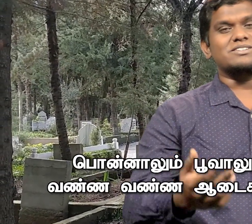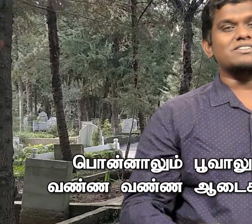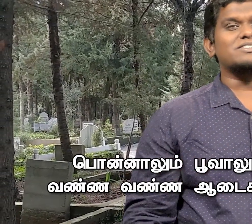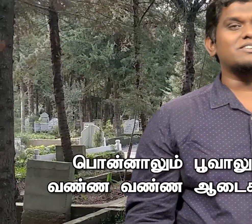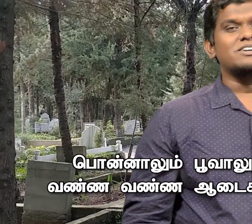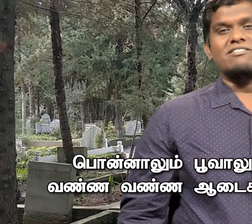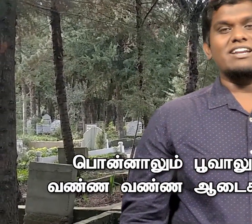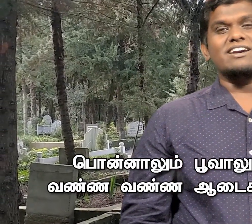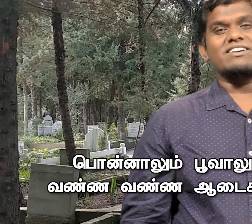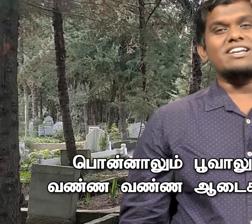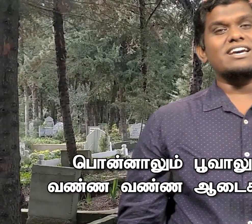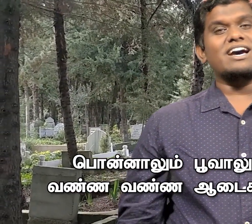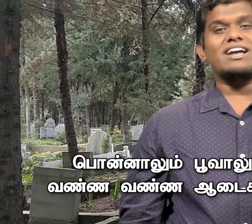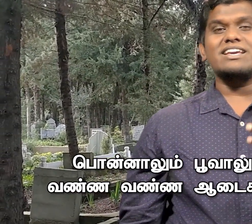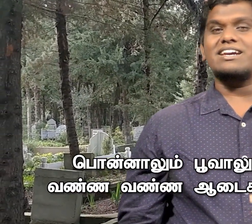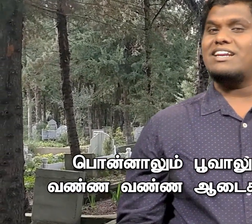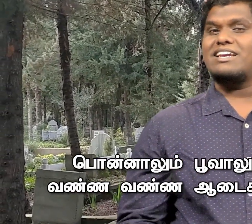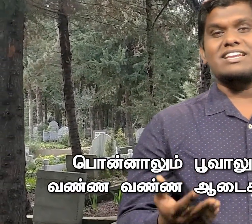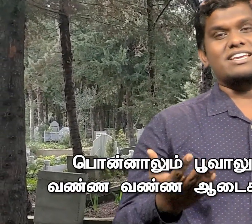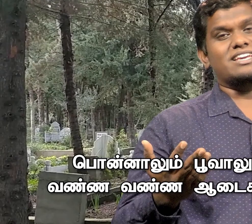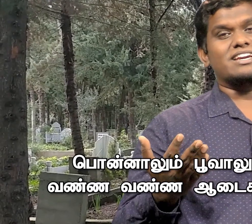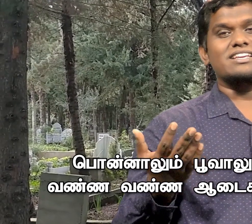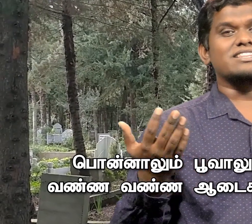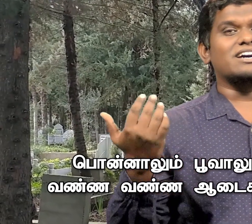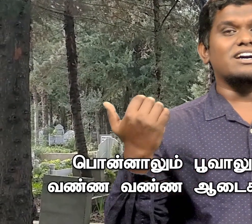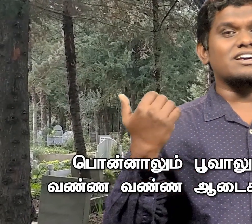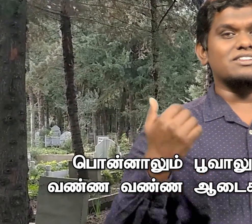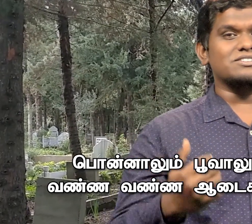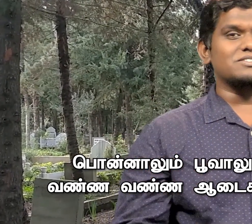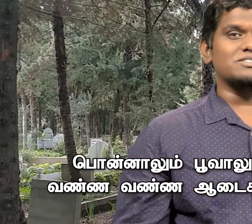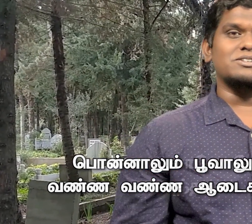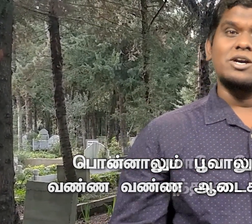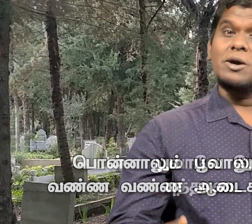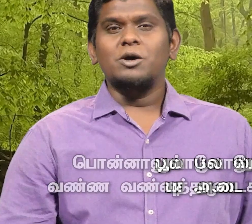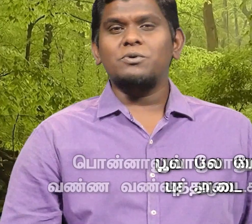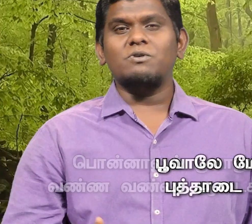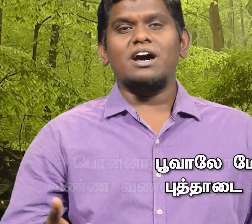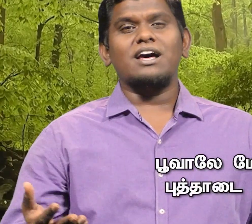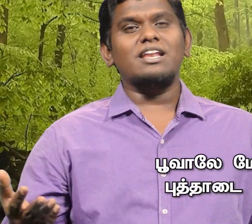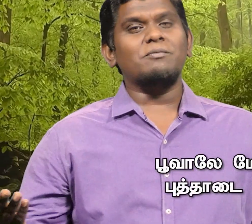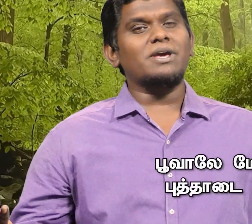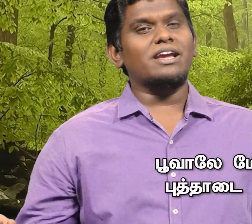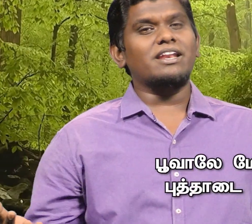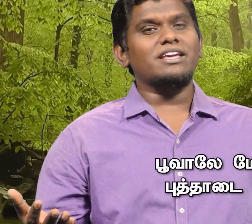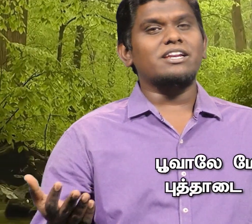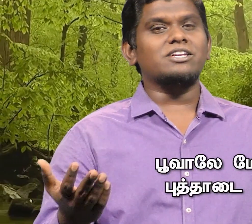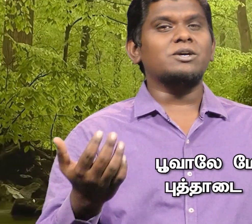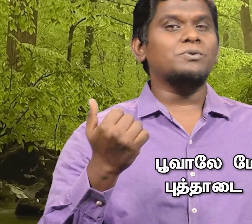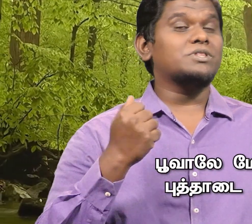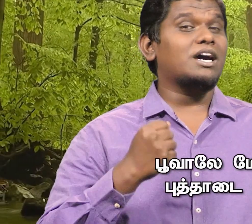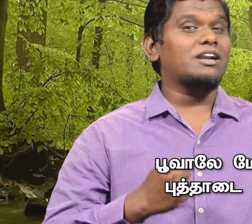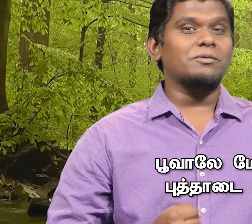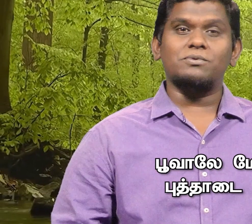அலங்கரிச்சாலும் வண்ண வண்ண ஆடைகளை நீ அணிந்தாலும் பூவாலே